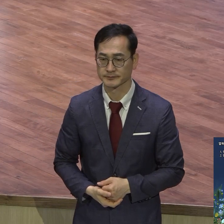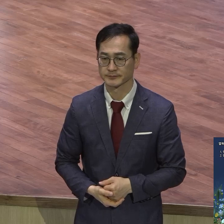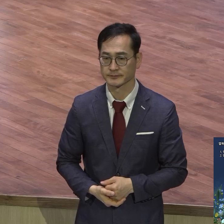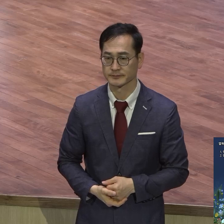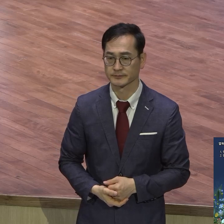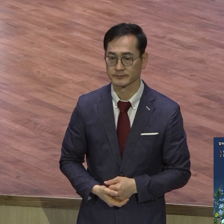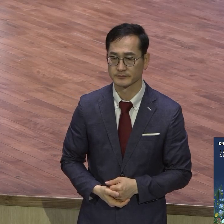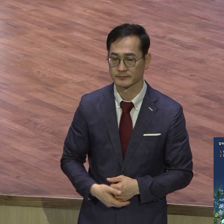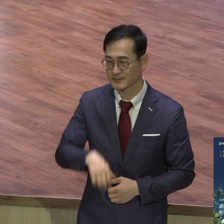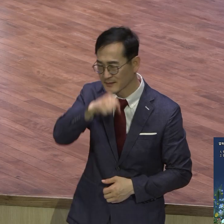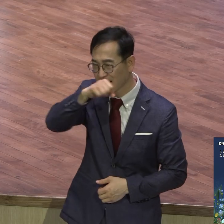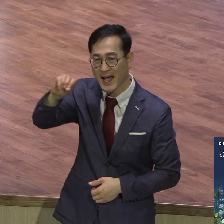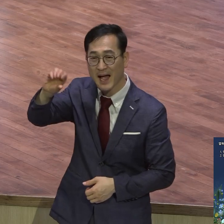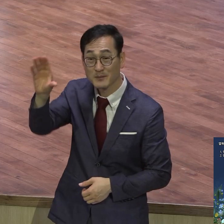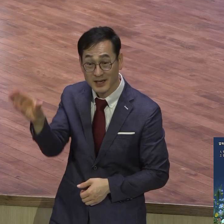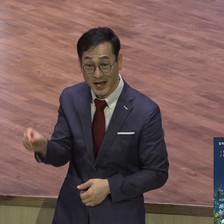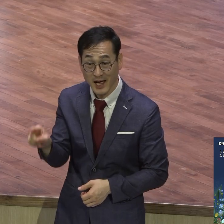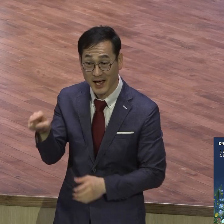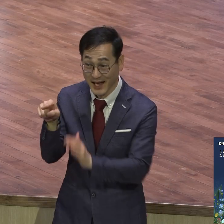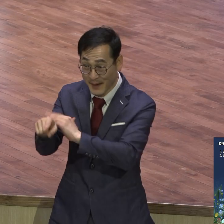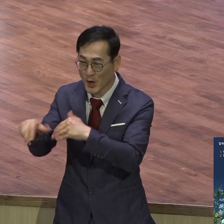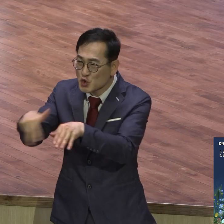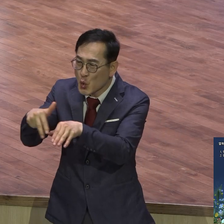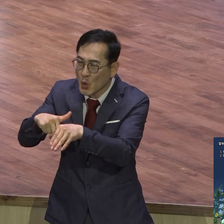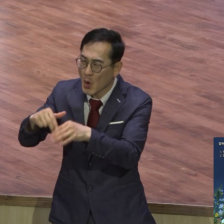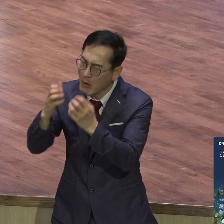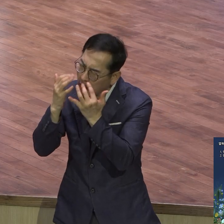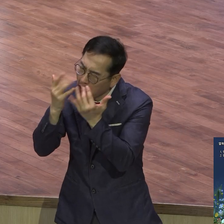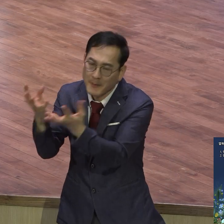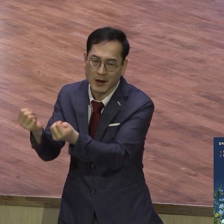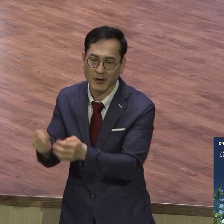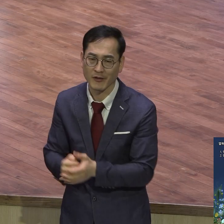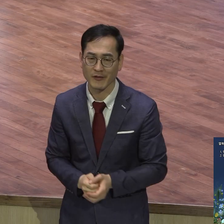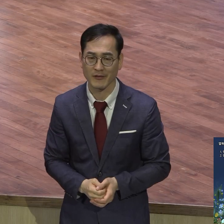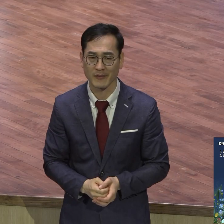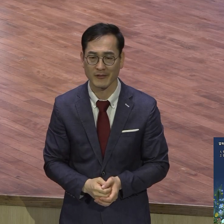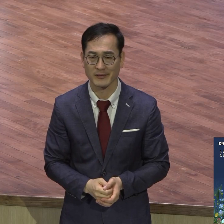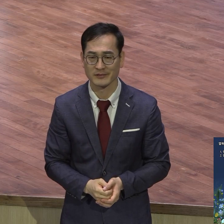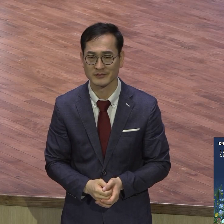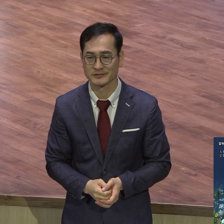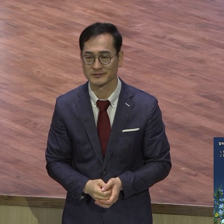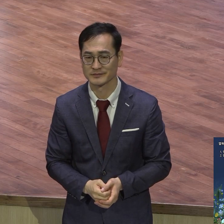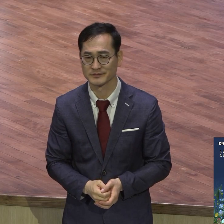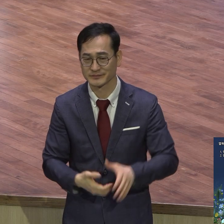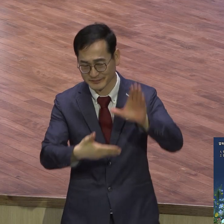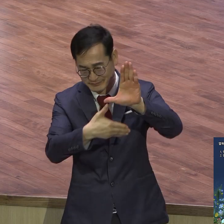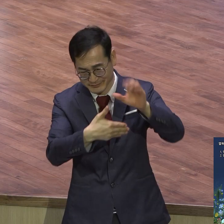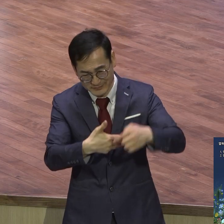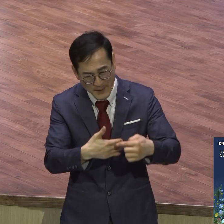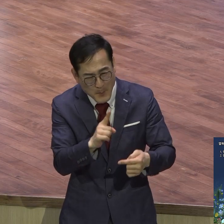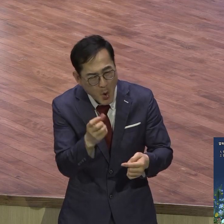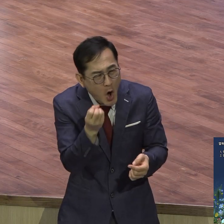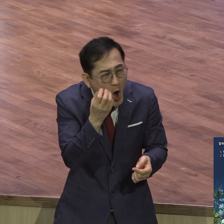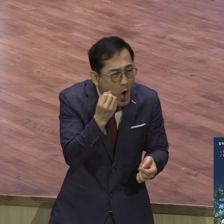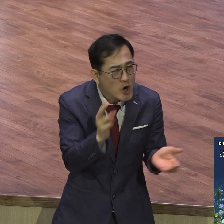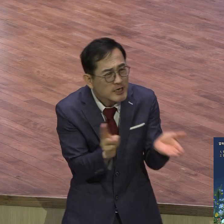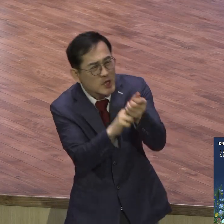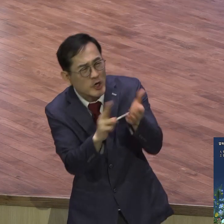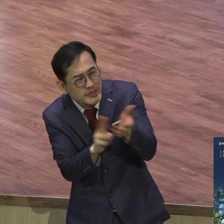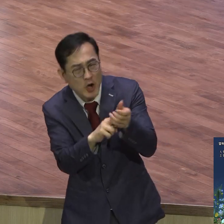아프리카 가보면 이상한 종교들 많습니다. 저 남미 가보면 전부 신비주의입니다. 저 우크라이나 저